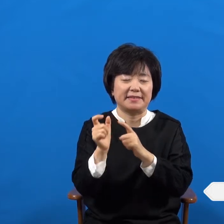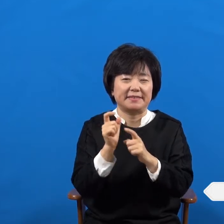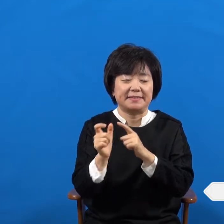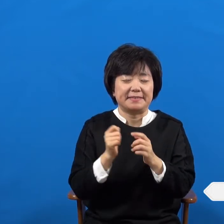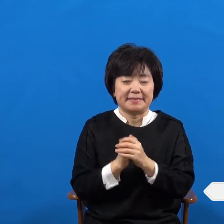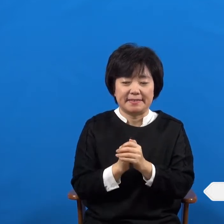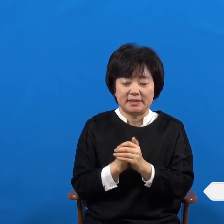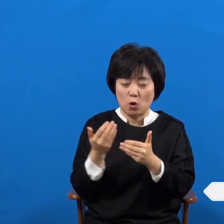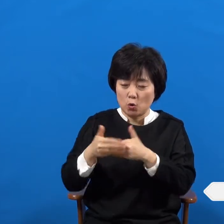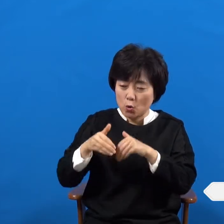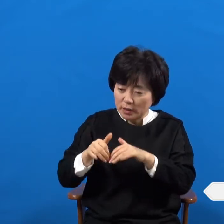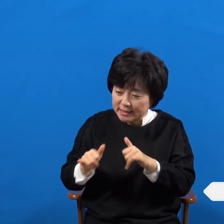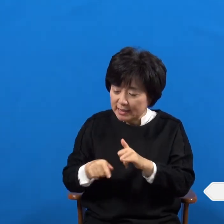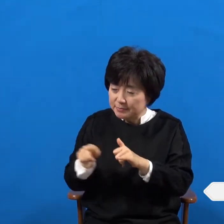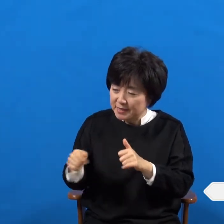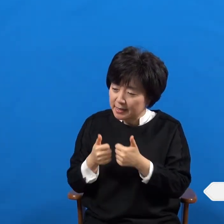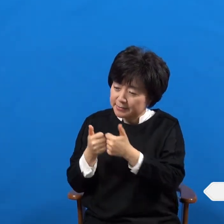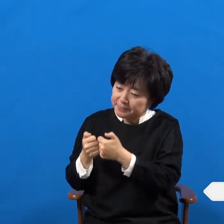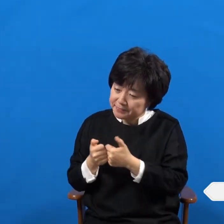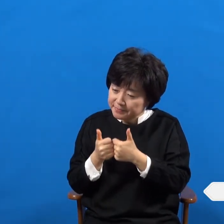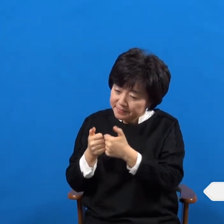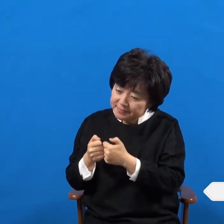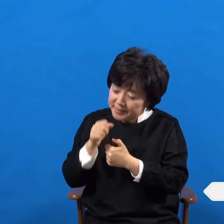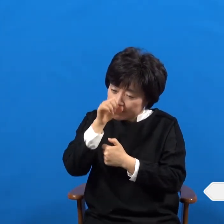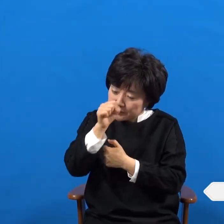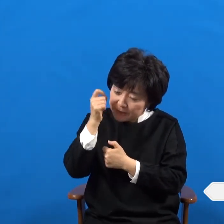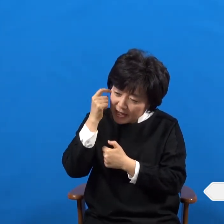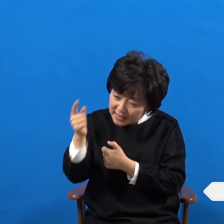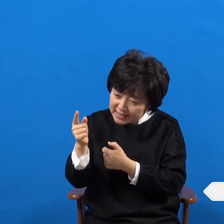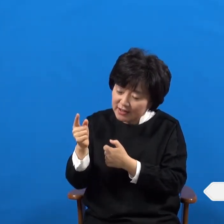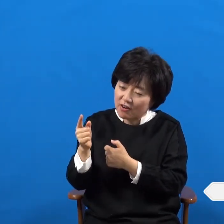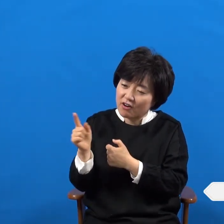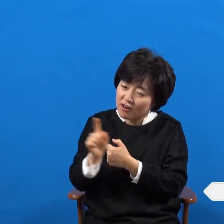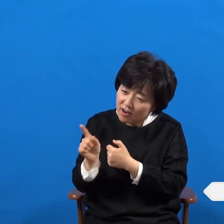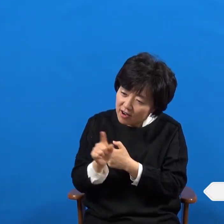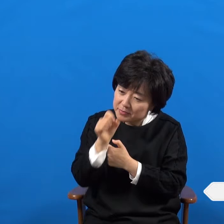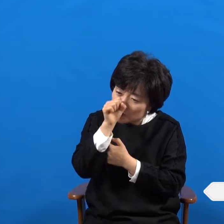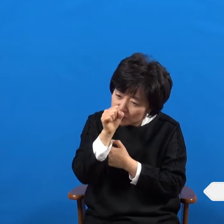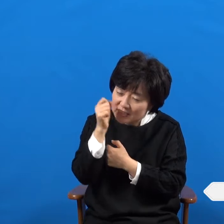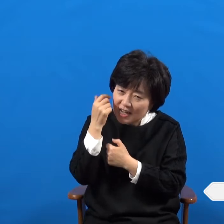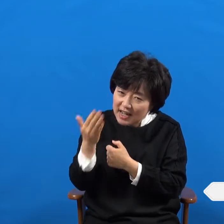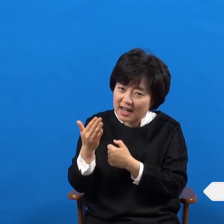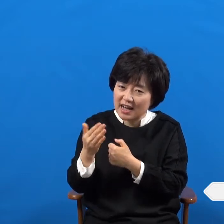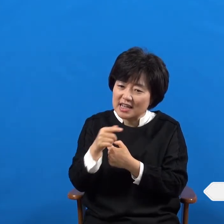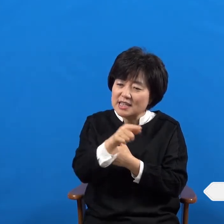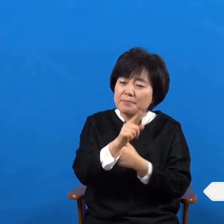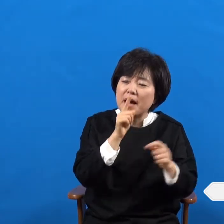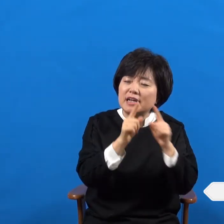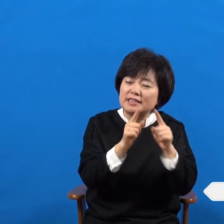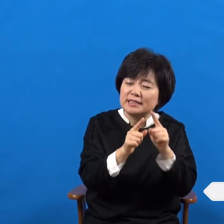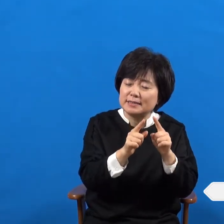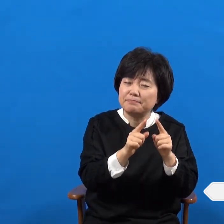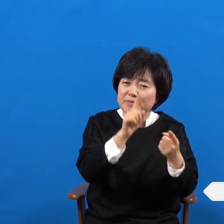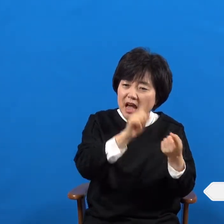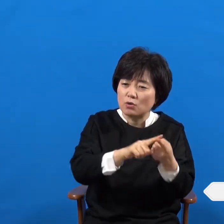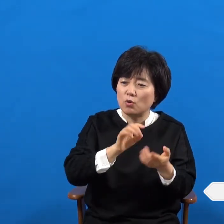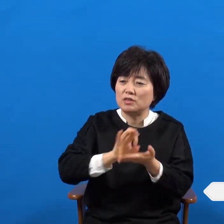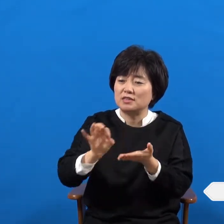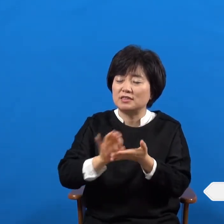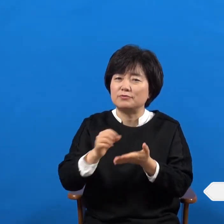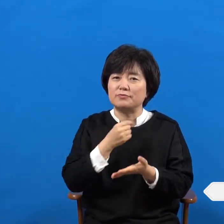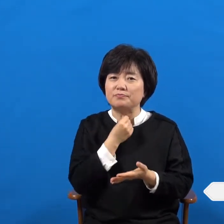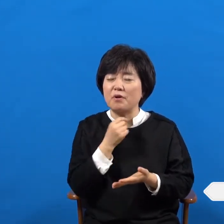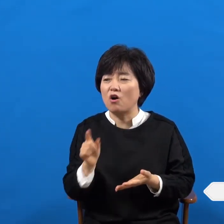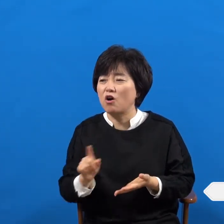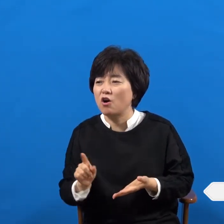교육자들과 함께 좋은 생각을 함께 나누었습니다. 이 말씀을 적용하기 위해서 요즘 눈이